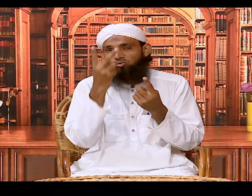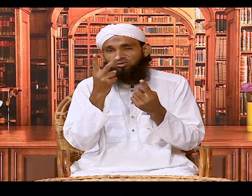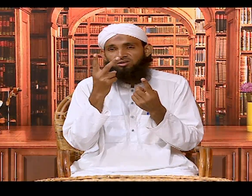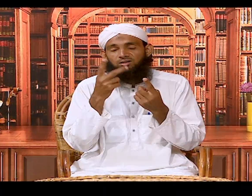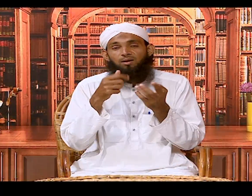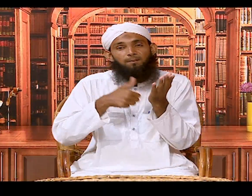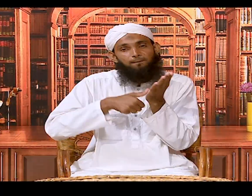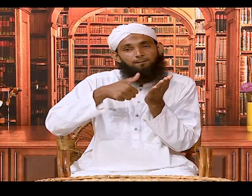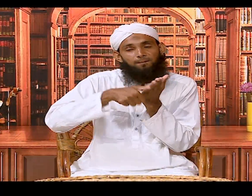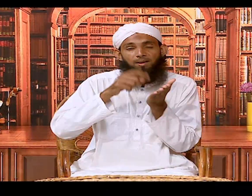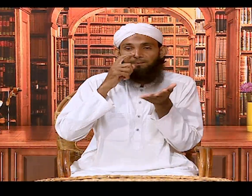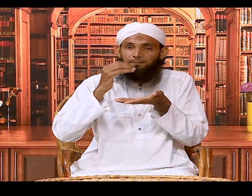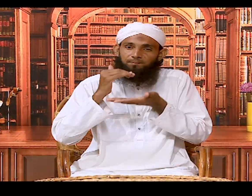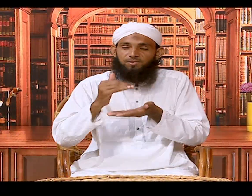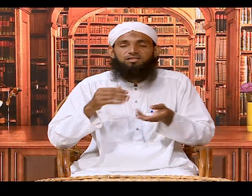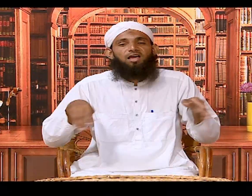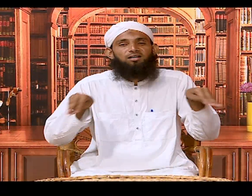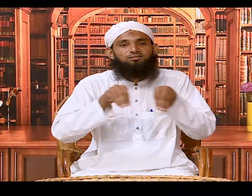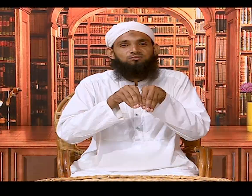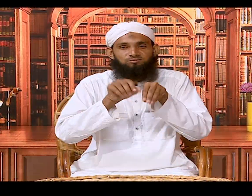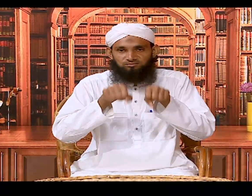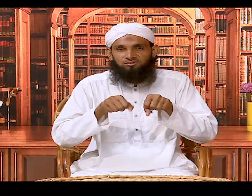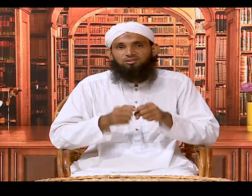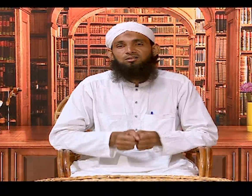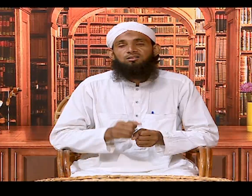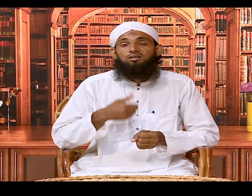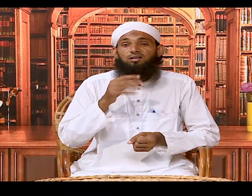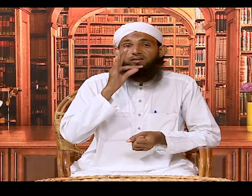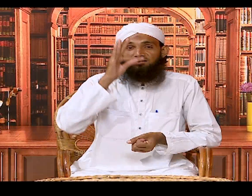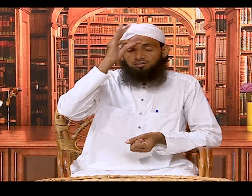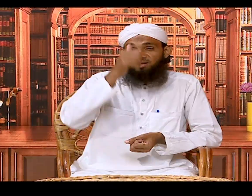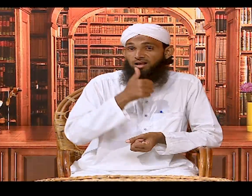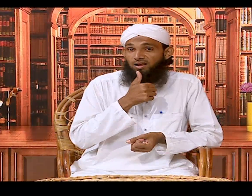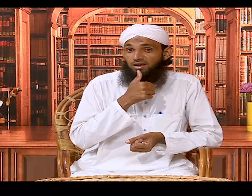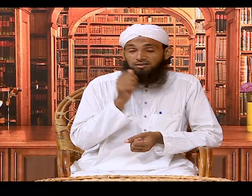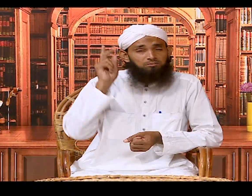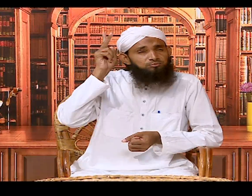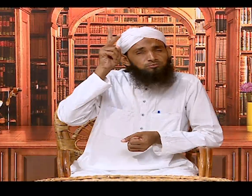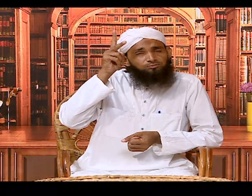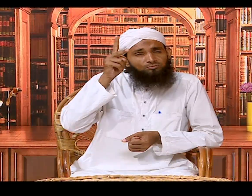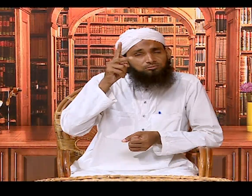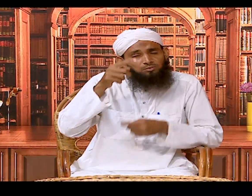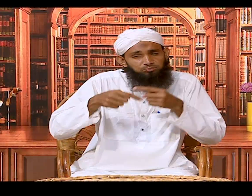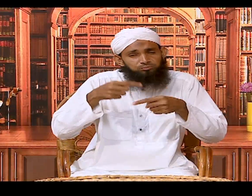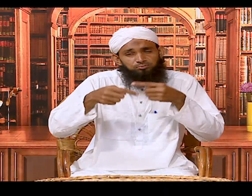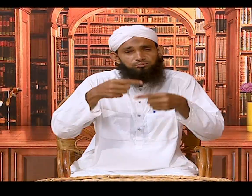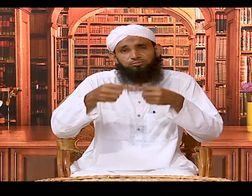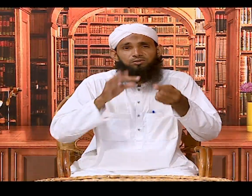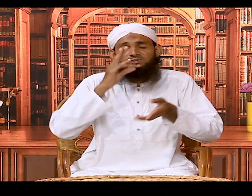آقا مکی مدنی مصطفیٰ صلی اللہ علیہ وآلہ وسلم کی دو شہزادیاں آئیں۔ حضرت آدم علیہ السلام سے لے کر